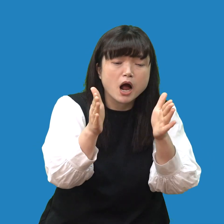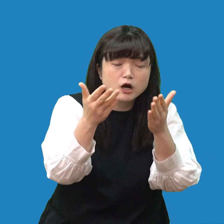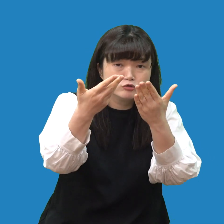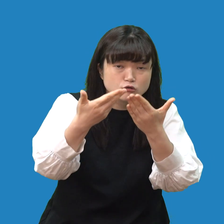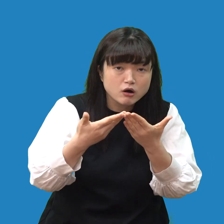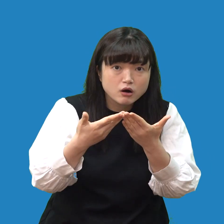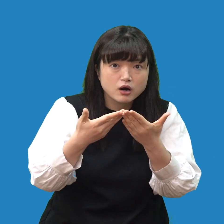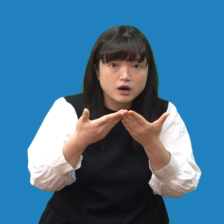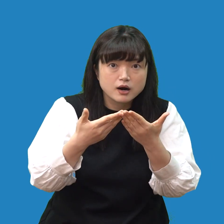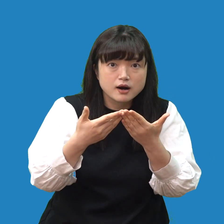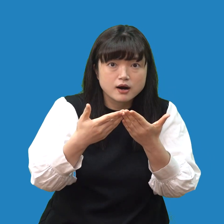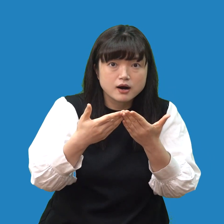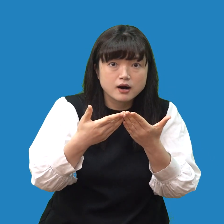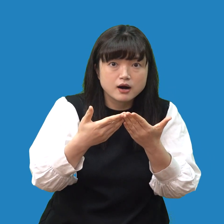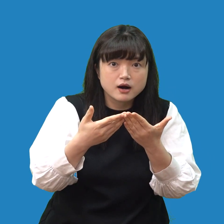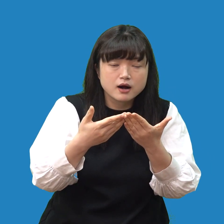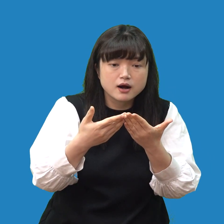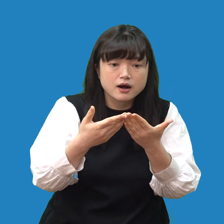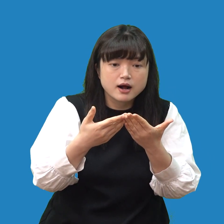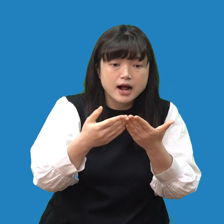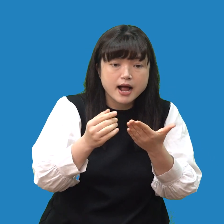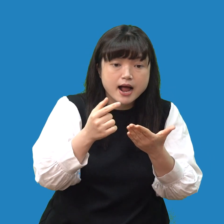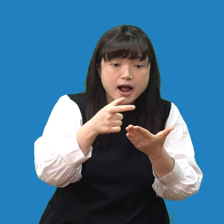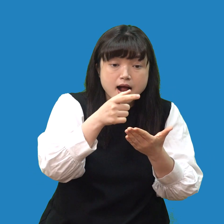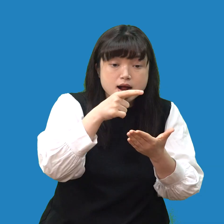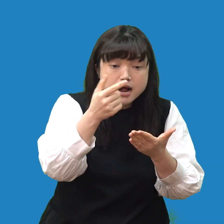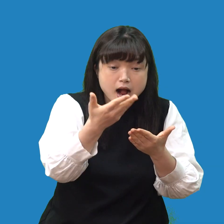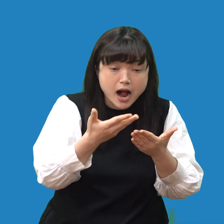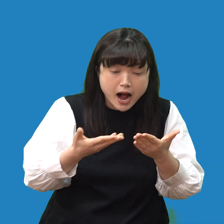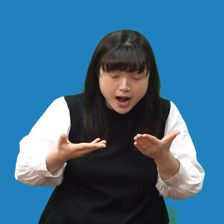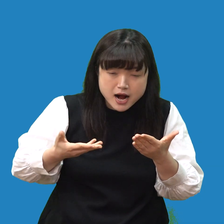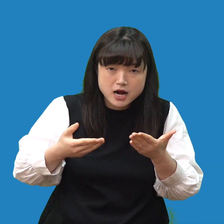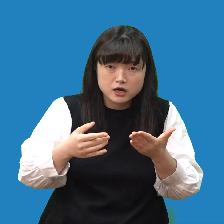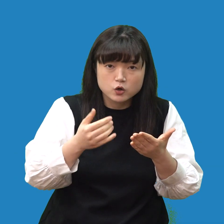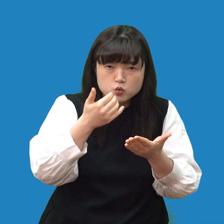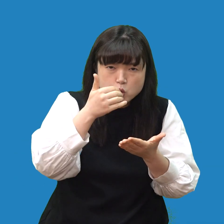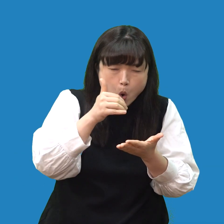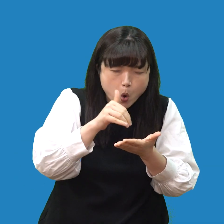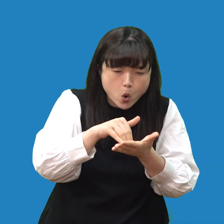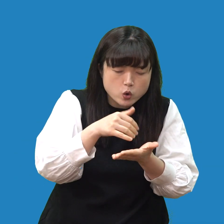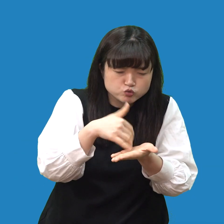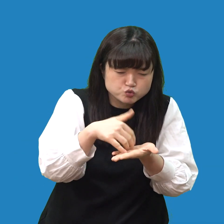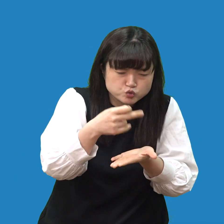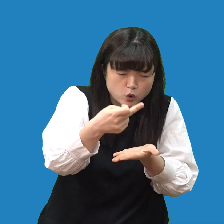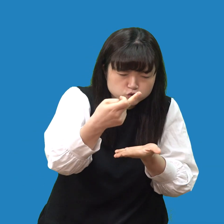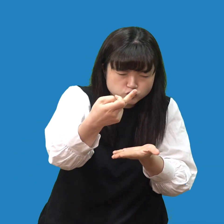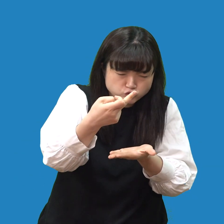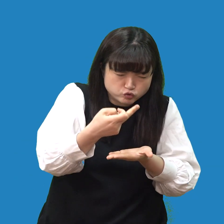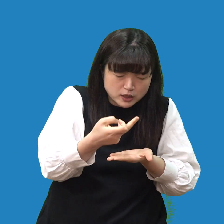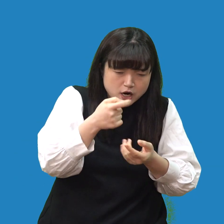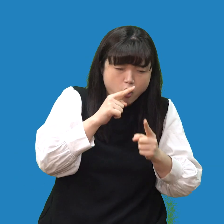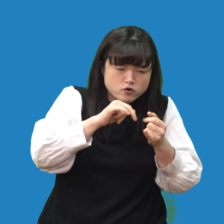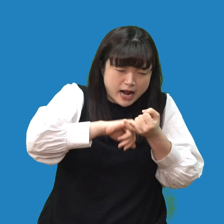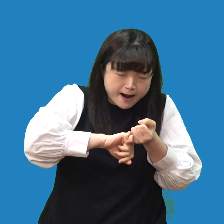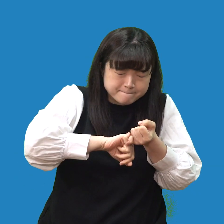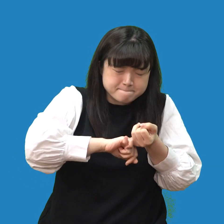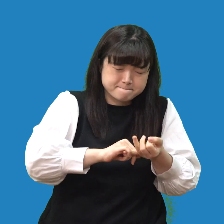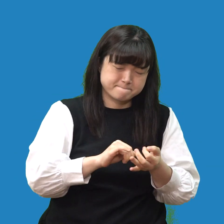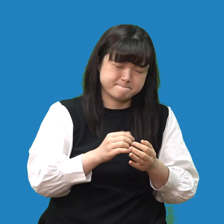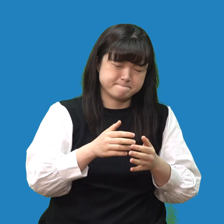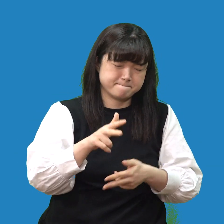강 바닥에 있는 돌들을 가져와서 그 돌 12를 세우고 언약을 맺은 곳입니다.